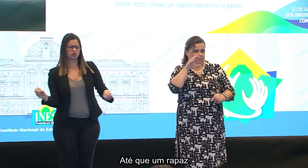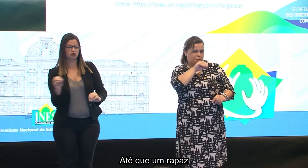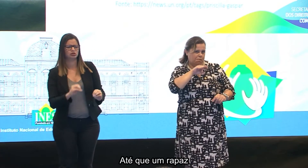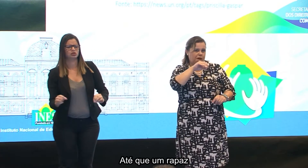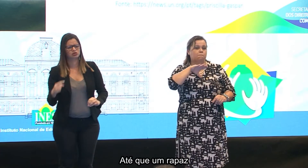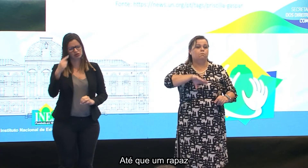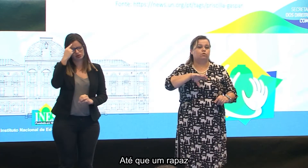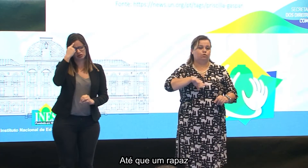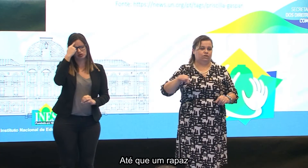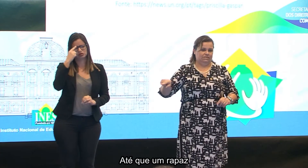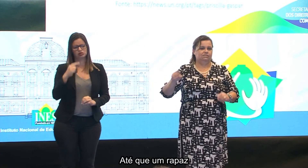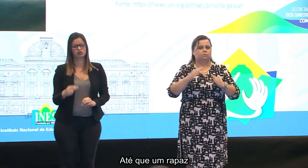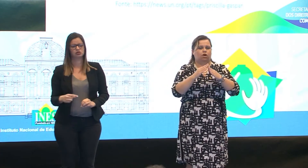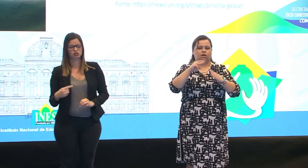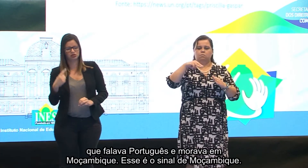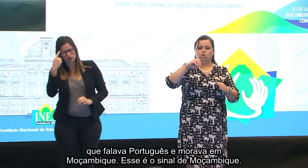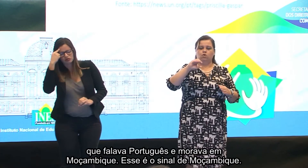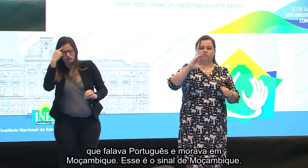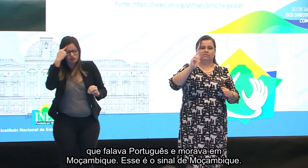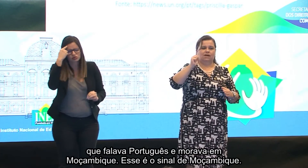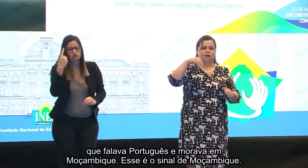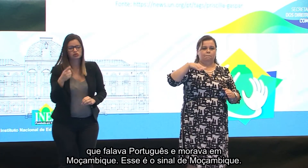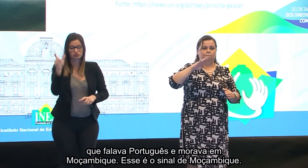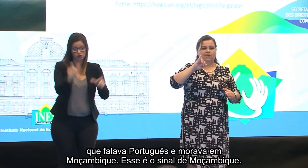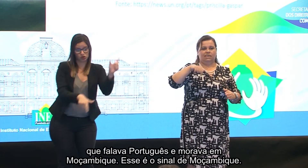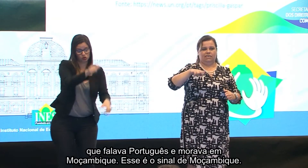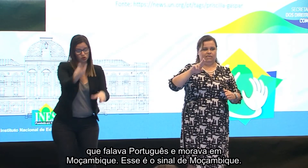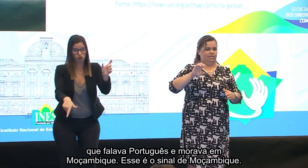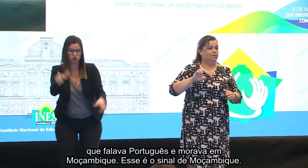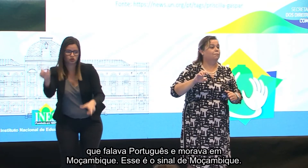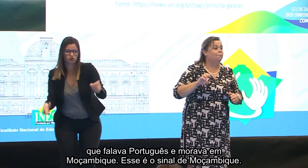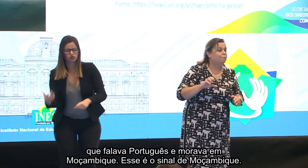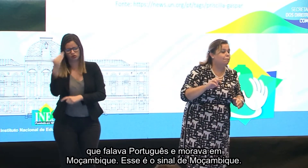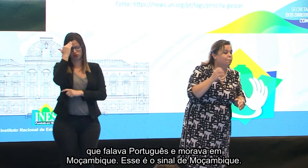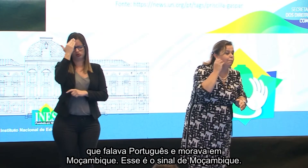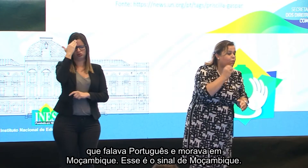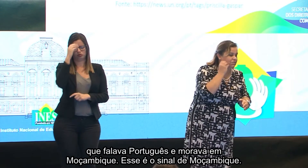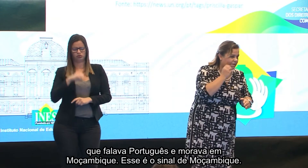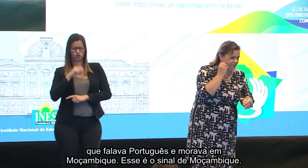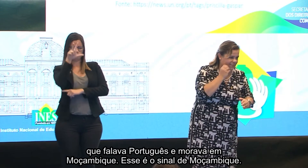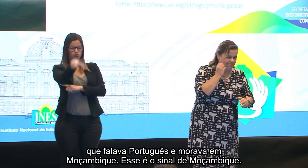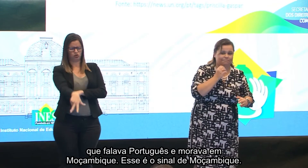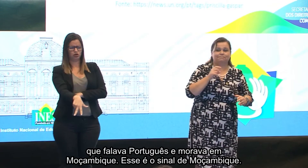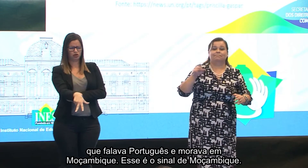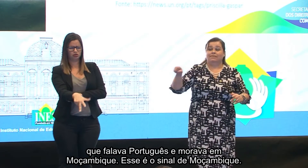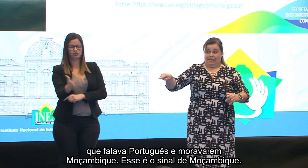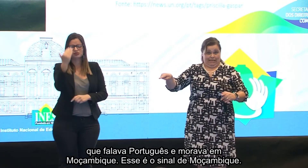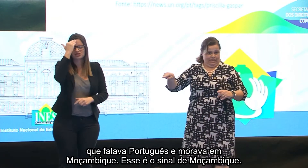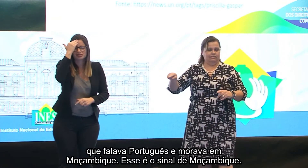até que um rapaz que falava português, que morava em Moçambique, esse é o sinal de Moçambique.